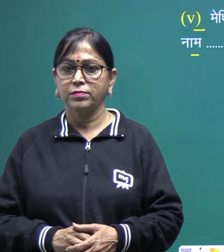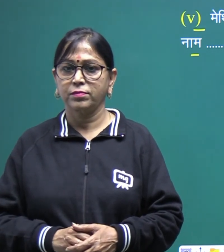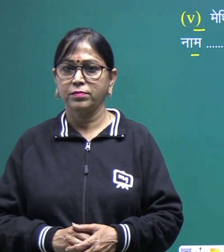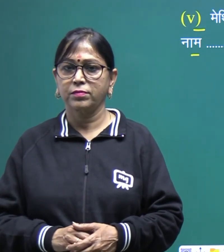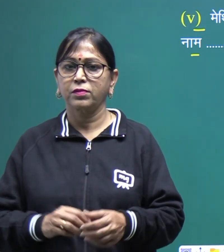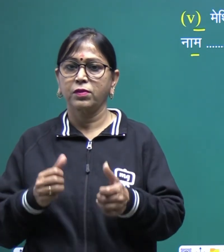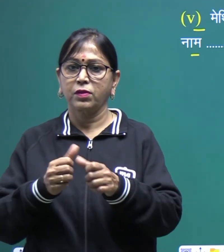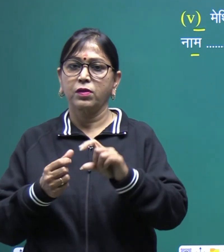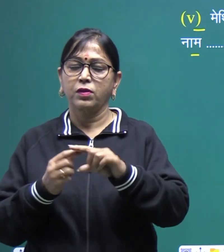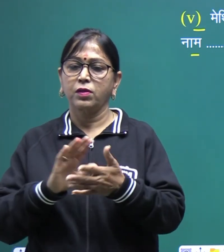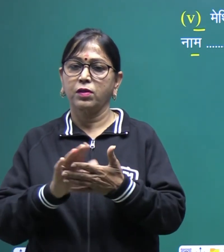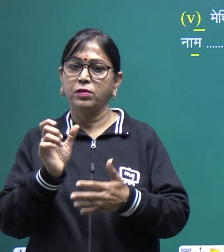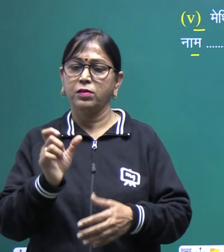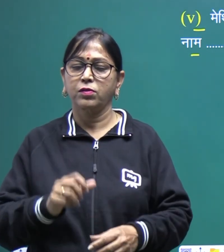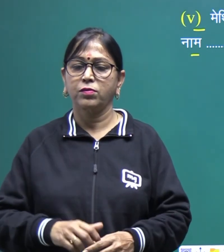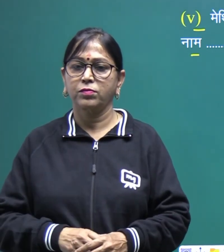एथेनॉल